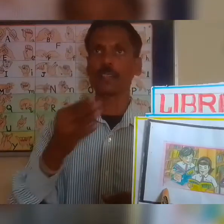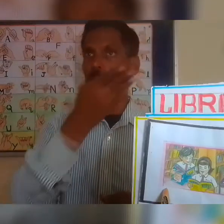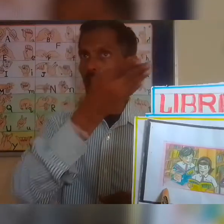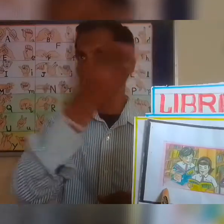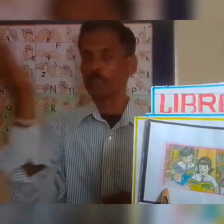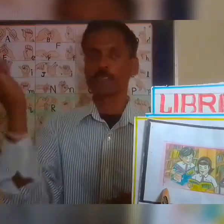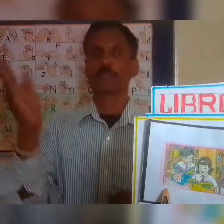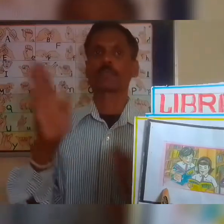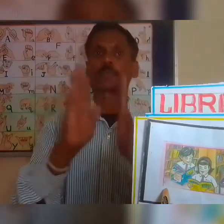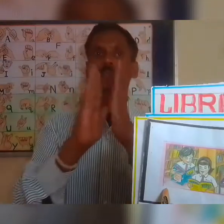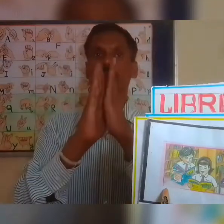उन